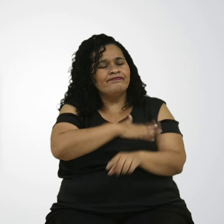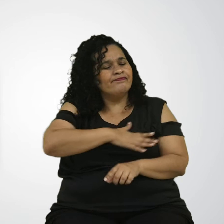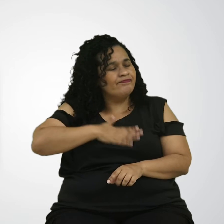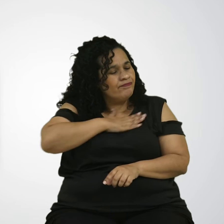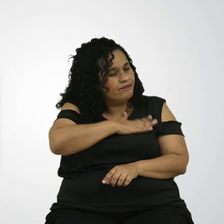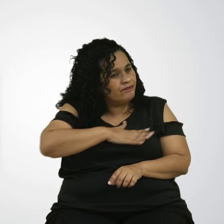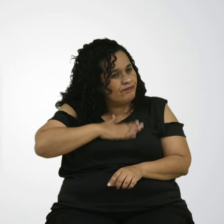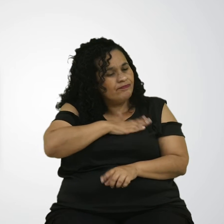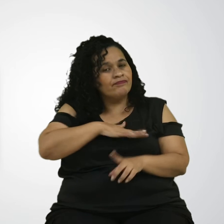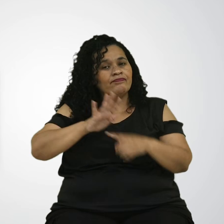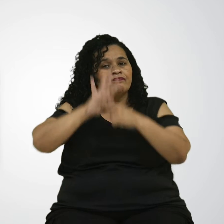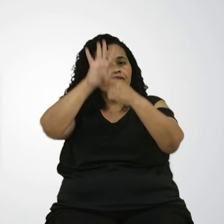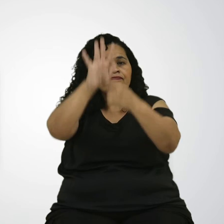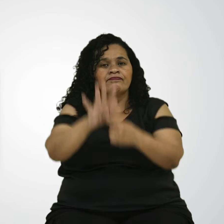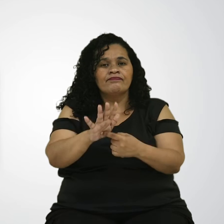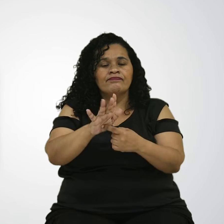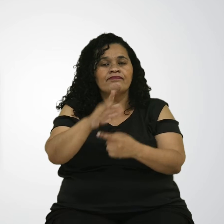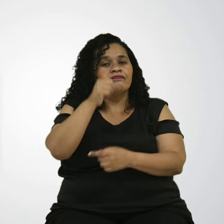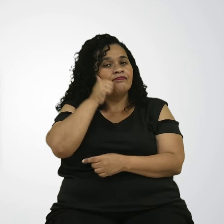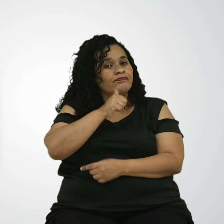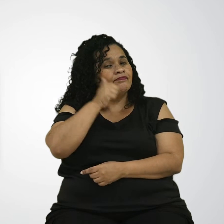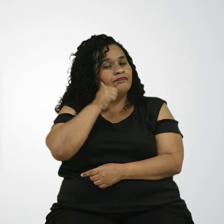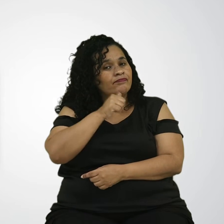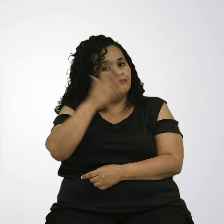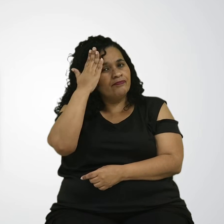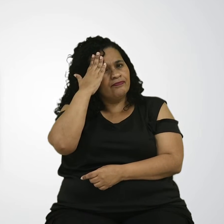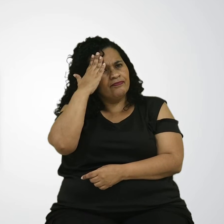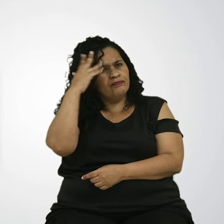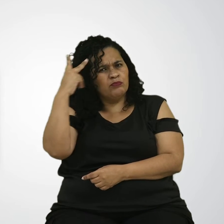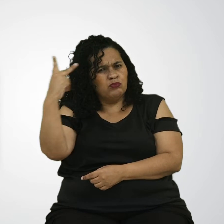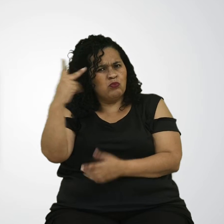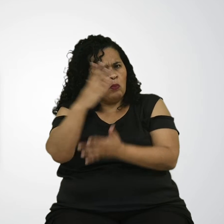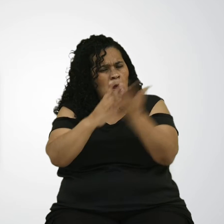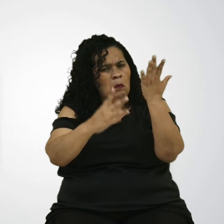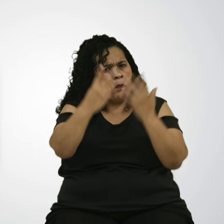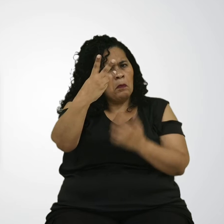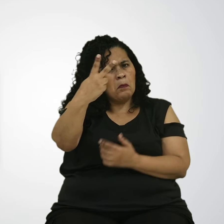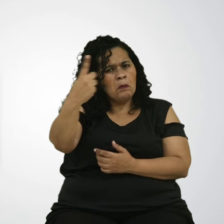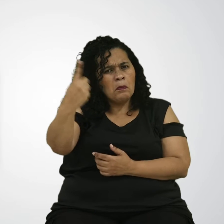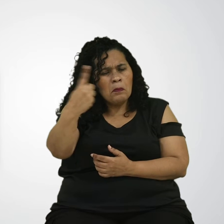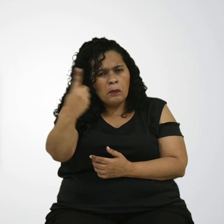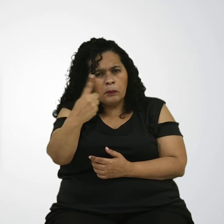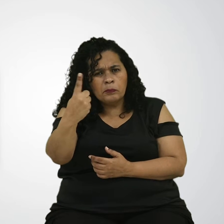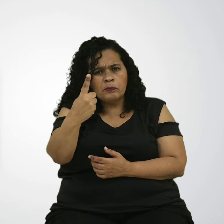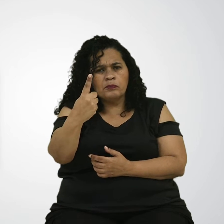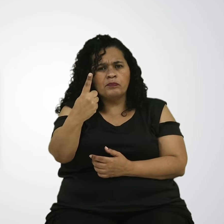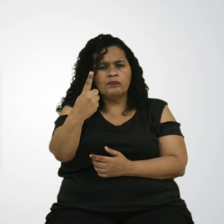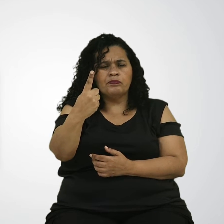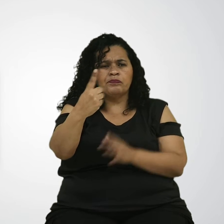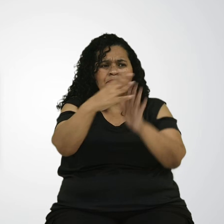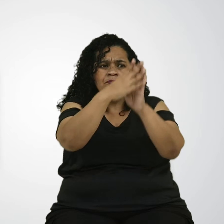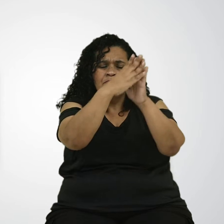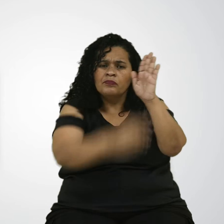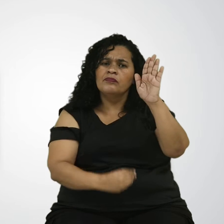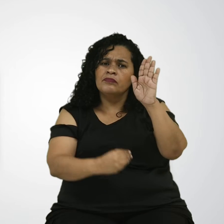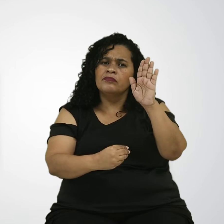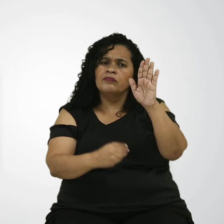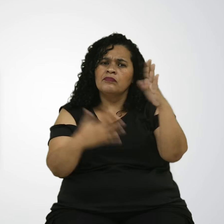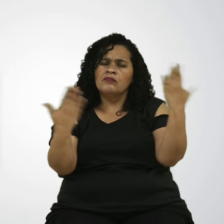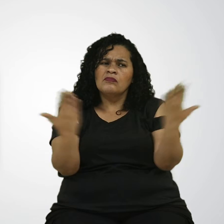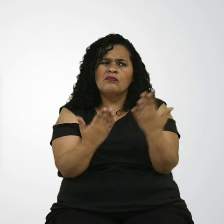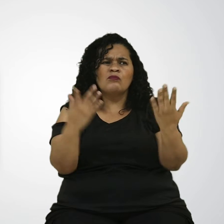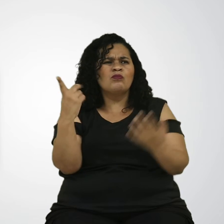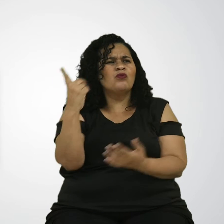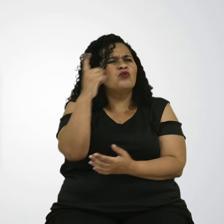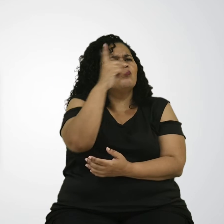citar o exemplo da mulher de Provérbios 31. Aquela é uma mulher que é um exemplo dessa aqui. Qual é a dificuldade